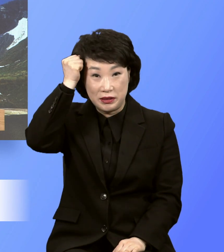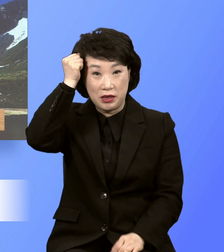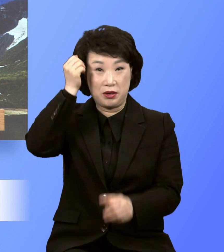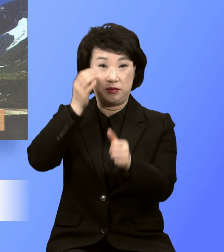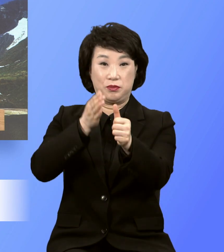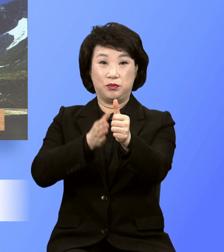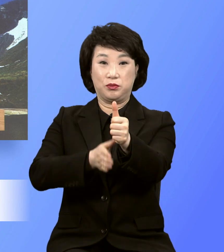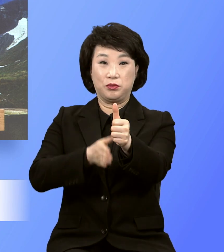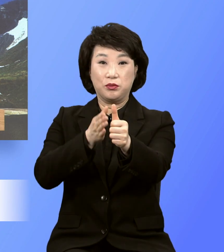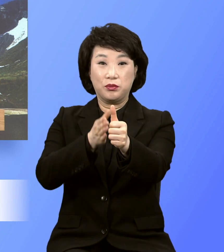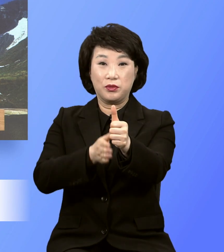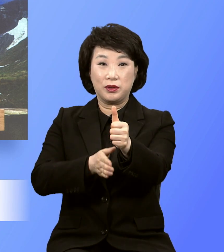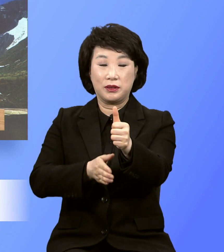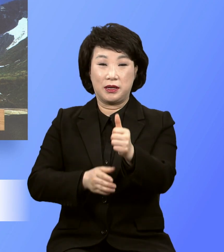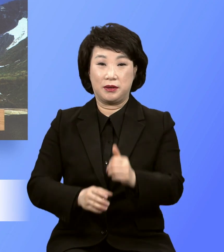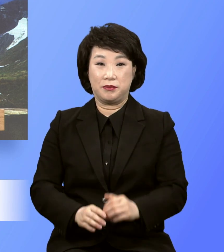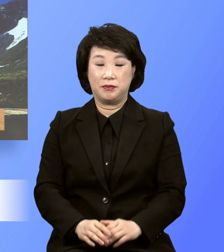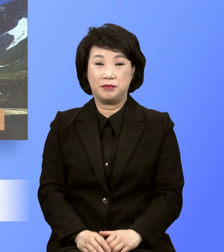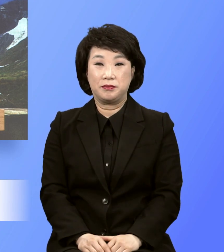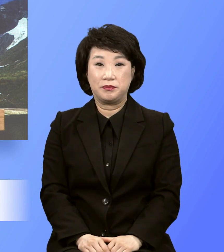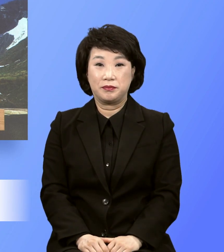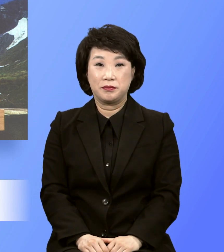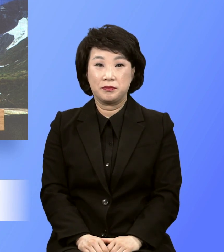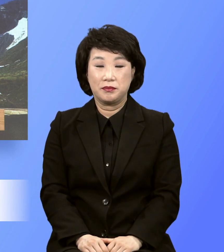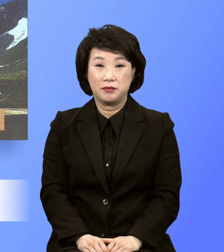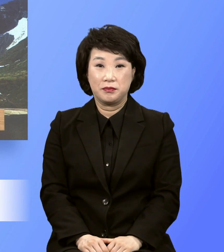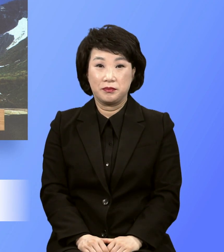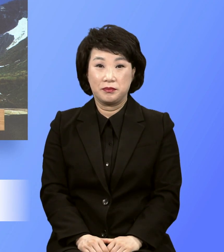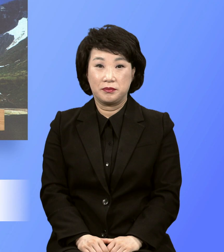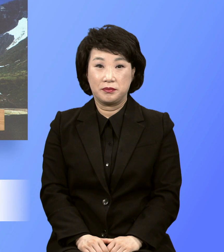잊어서는 결코 안 되는 것입니다.